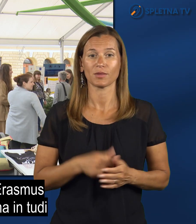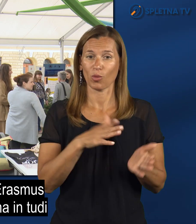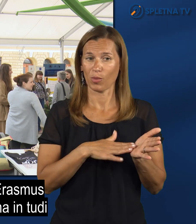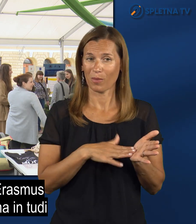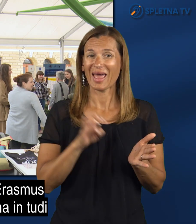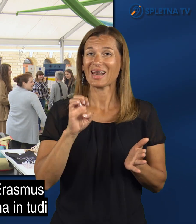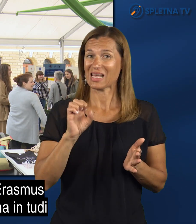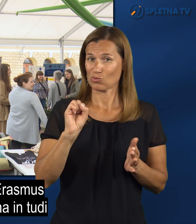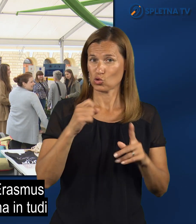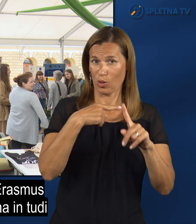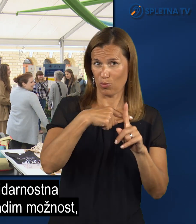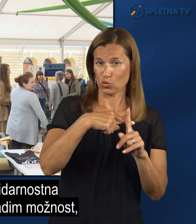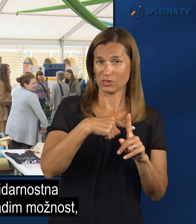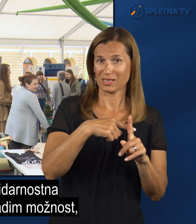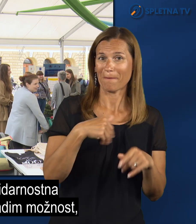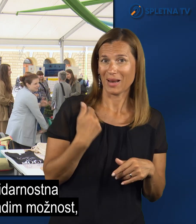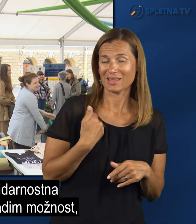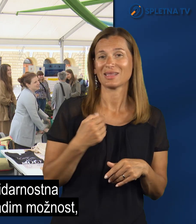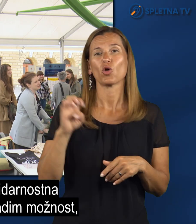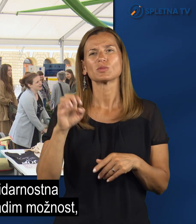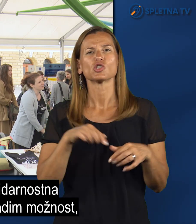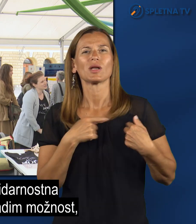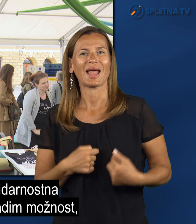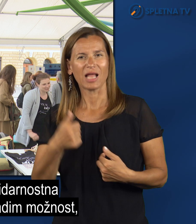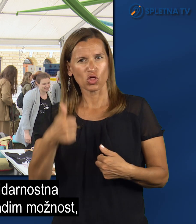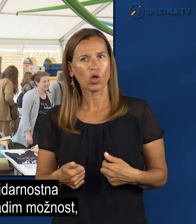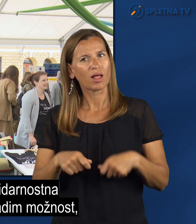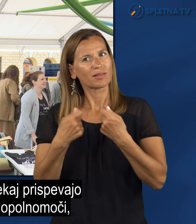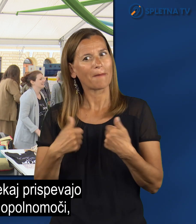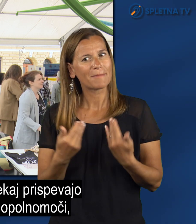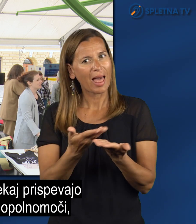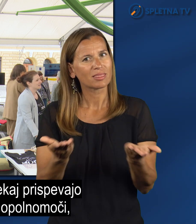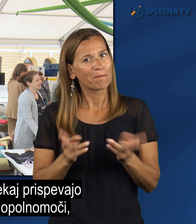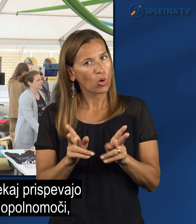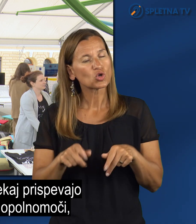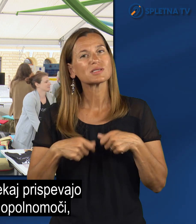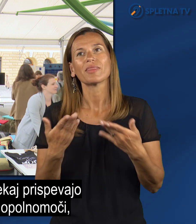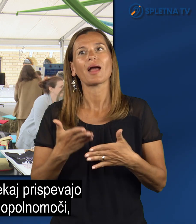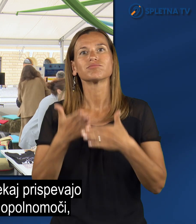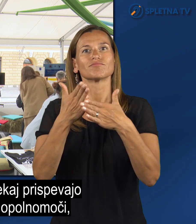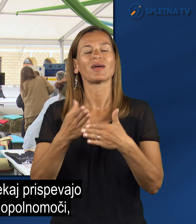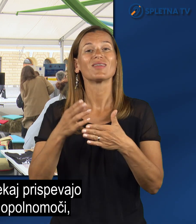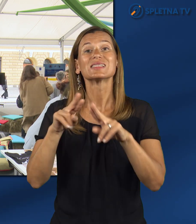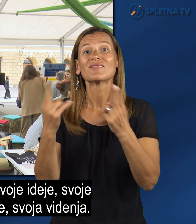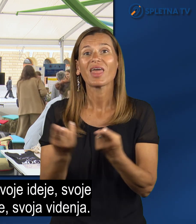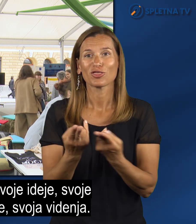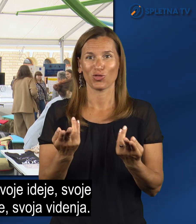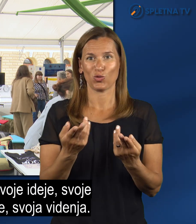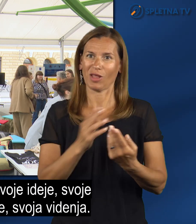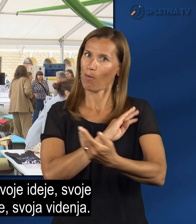Se pravi, Erasmus plus mladina, pa tudi Evropska solidarnostna enota dajeta mladim možnost, da pravzaprav nekaj prispevajo k temu svetu, jih